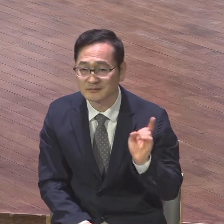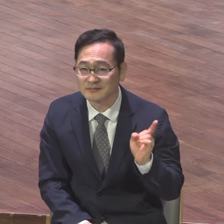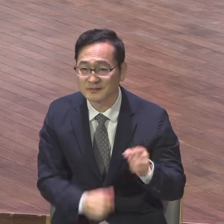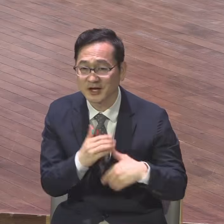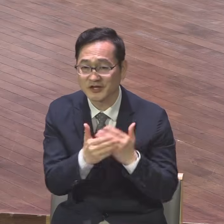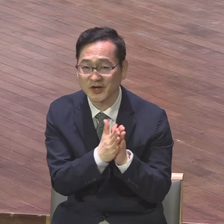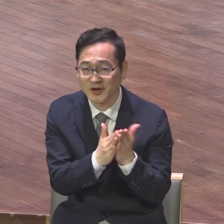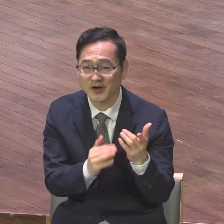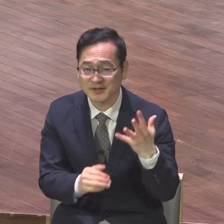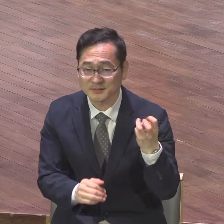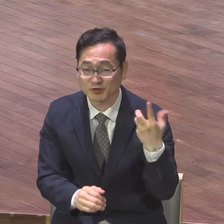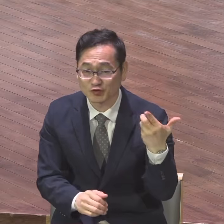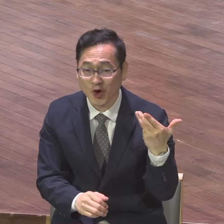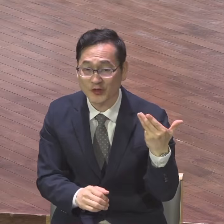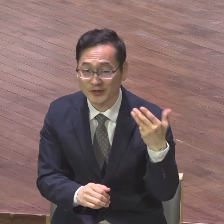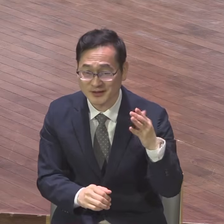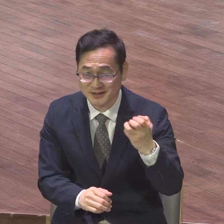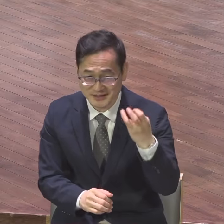끝났어요. 39권.